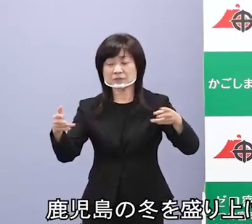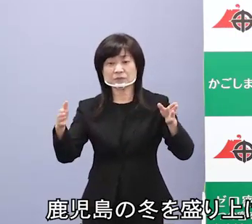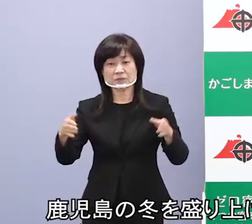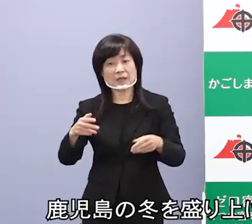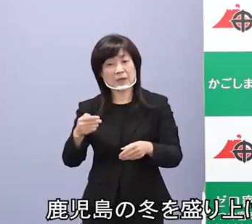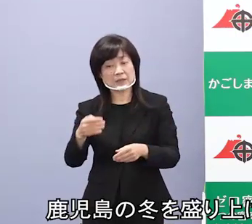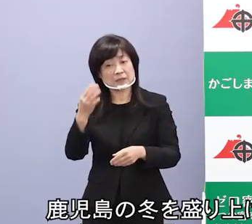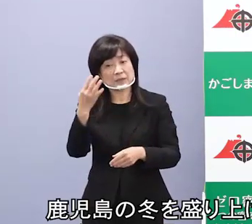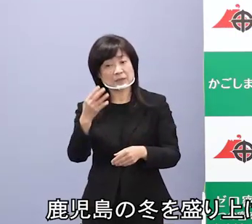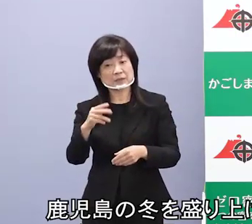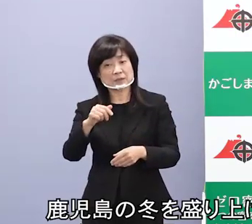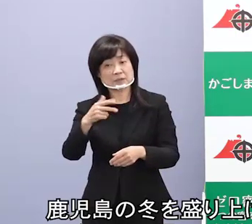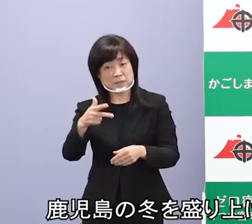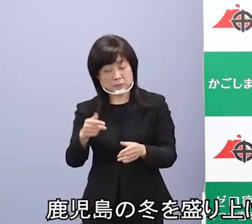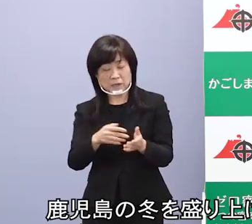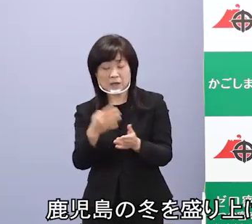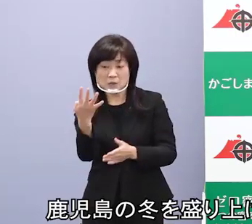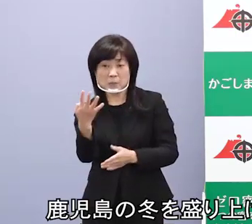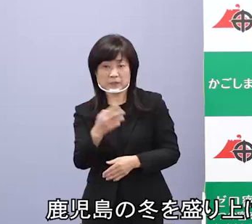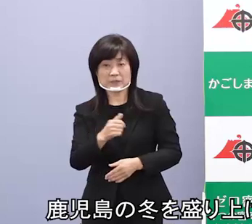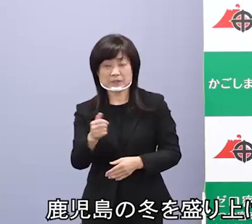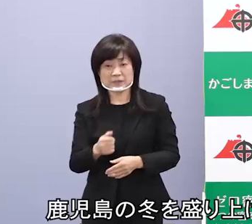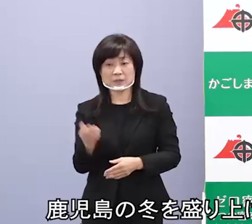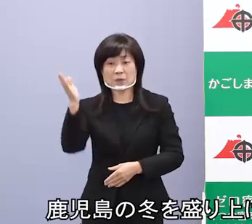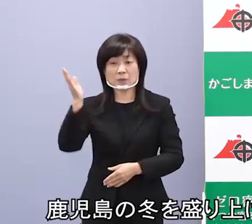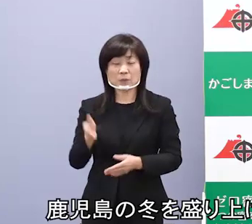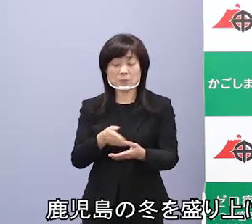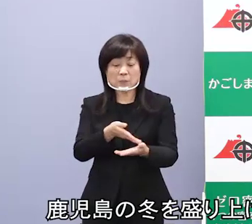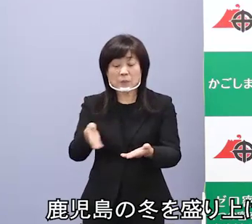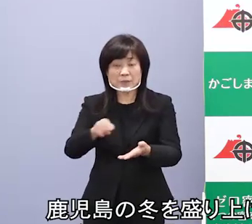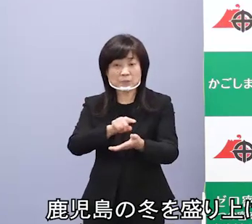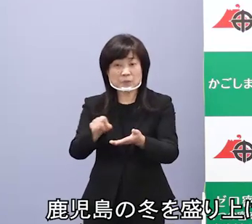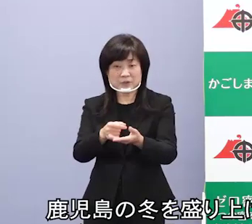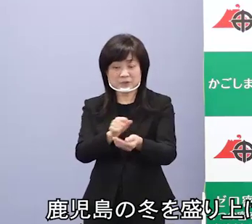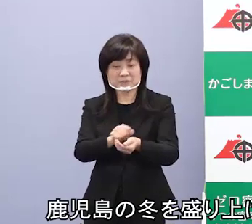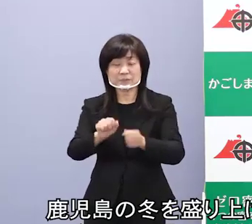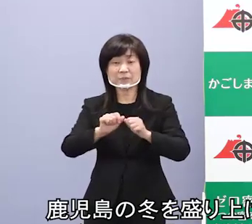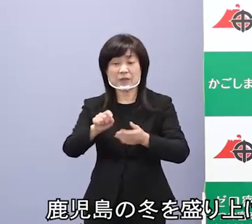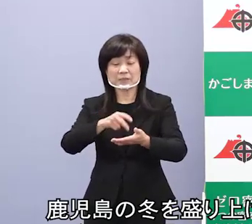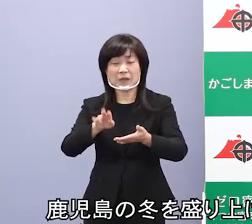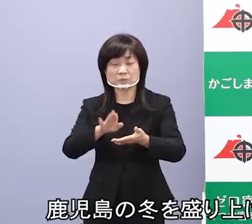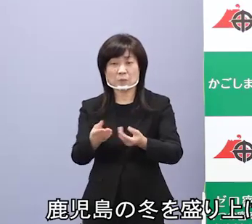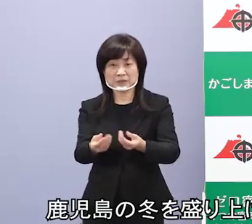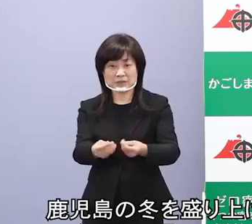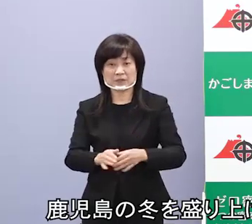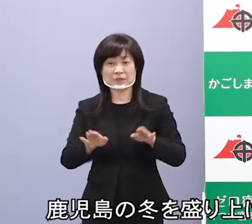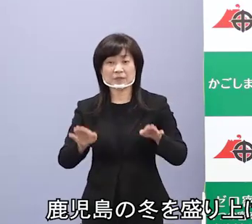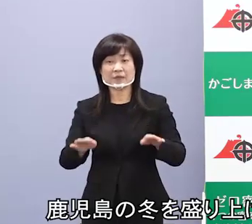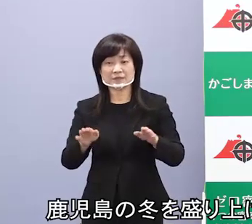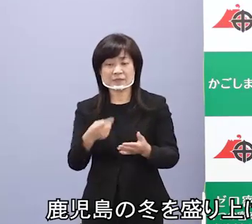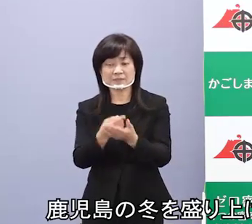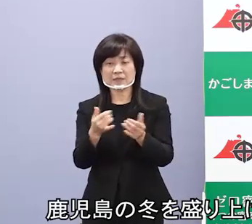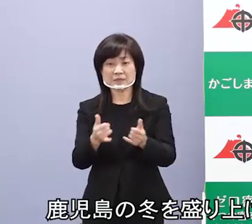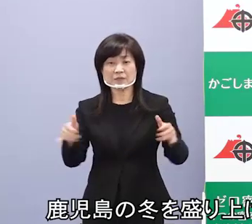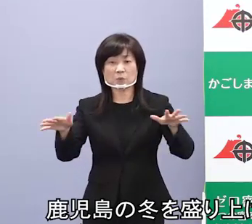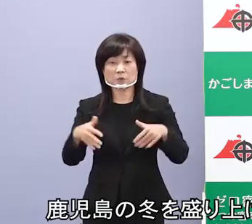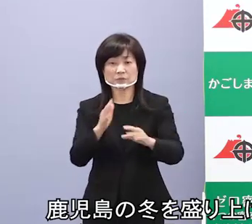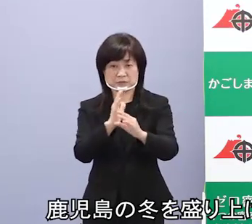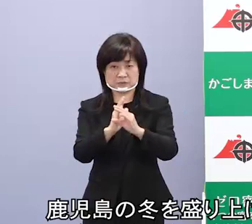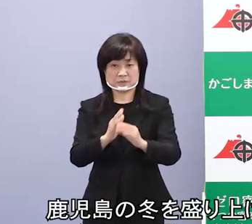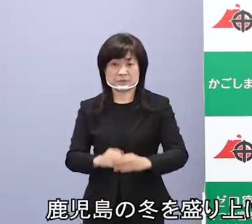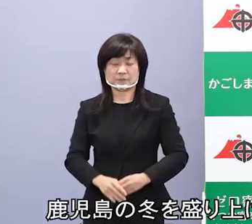7日間確実4便ご覧の通り運行することとしております。現在参加者を募集中です